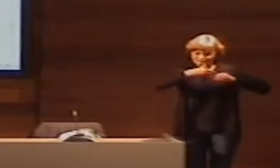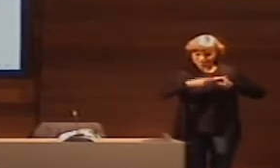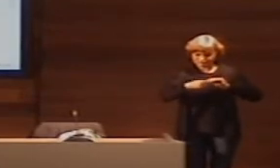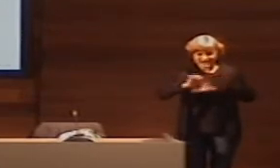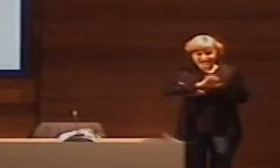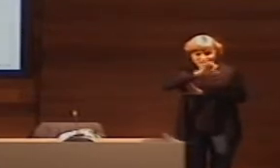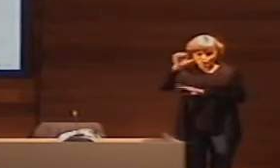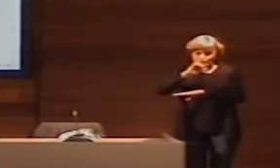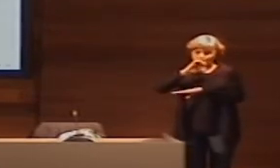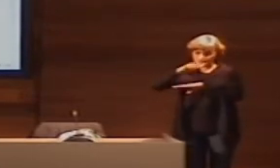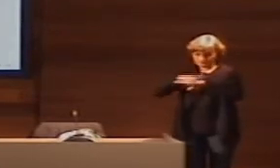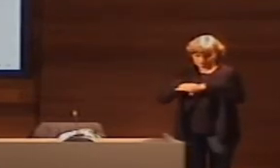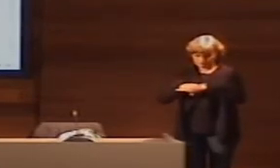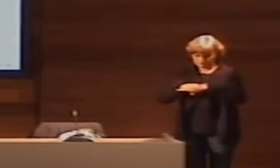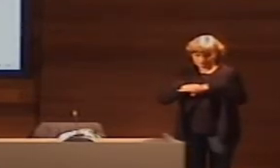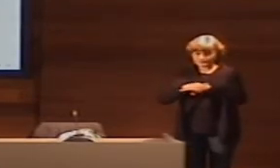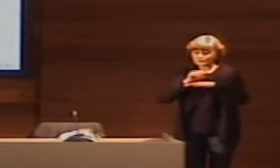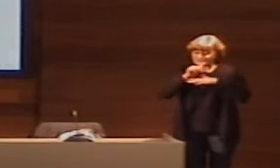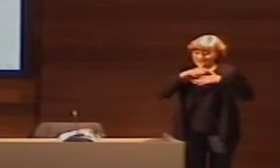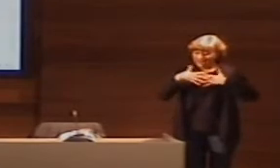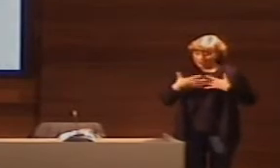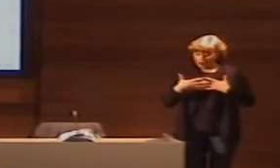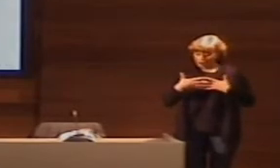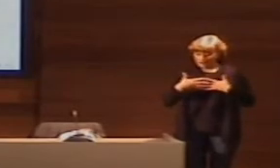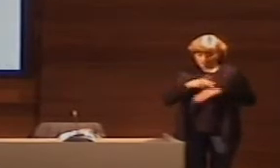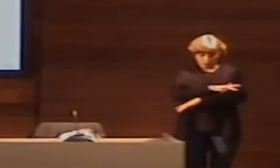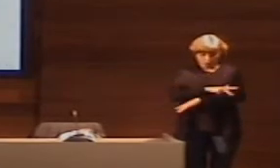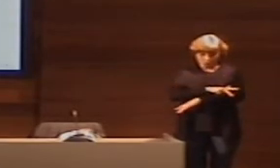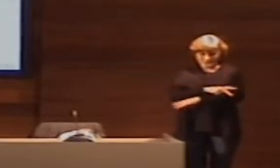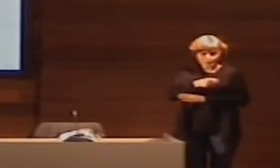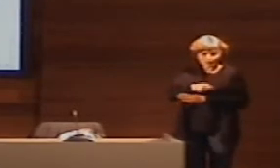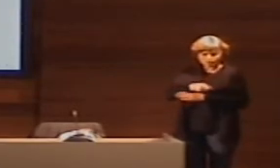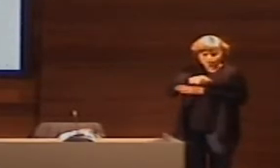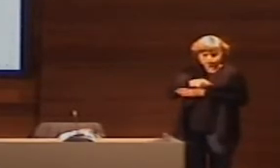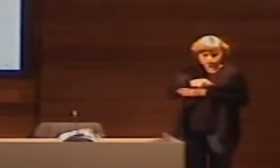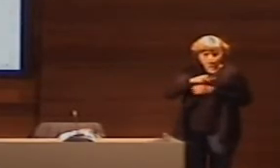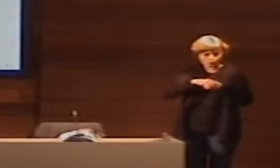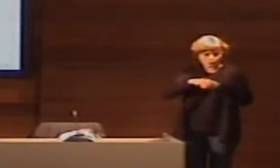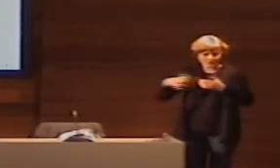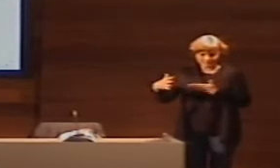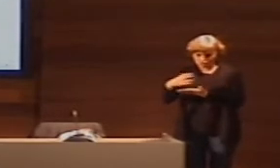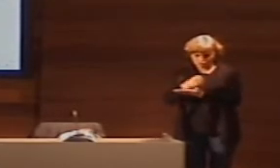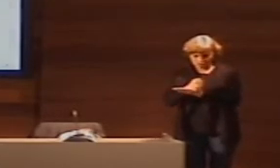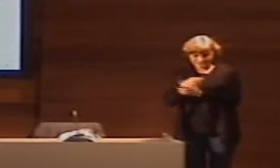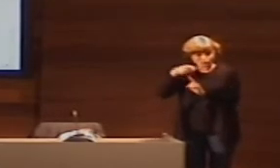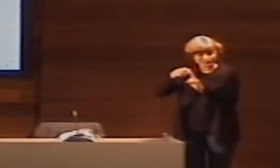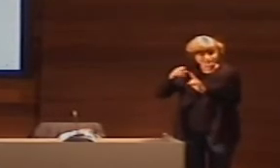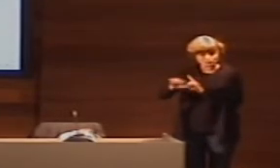tanto, supuestamente, a partir de ahora, el Estado puede exigir a las comunidades autónomas que alcancen los objetivos europeos que antes